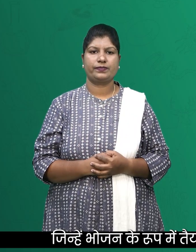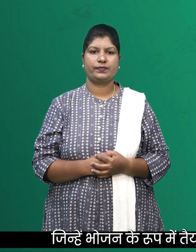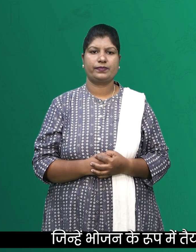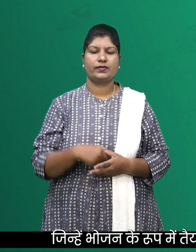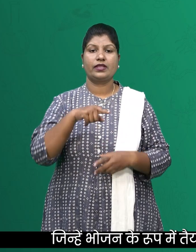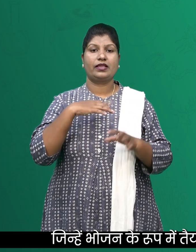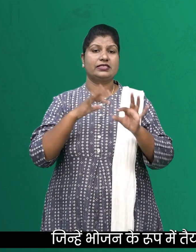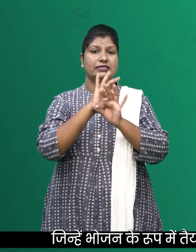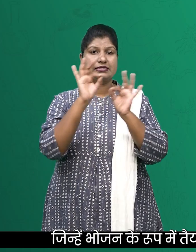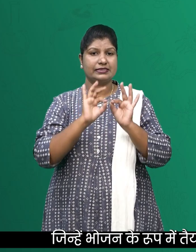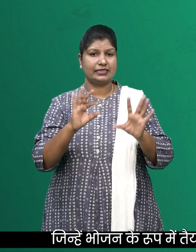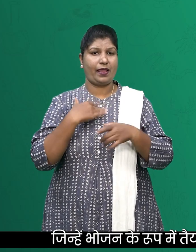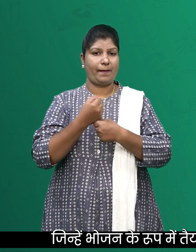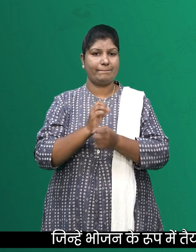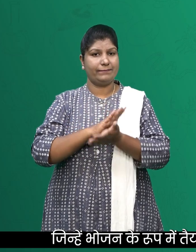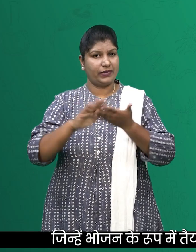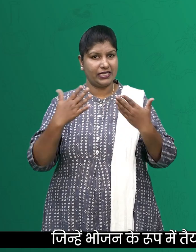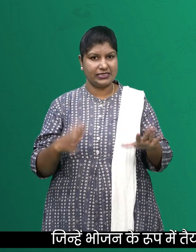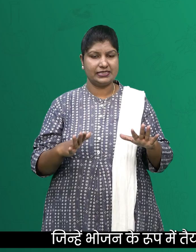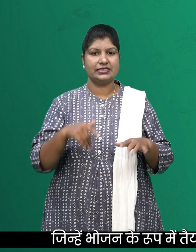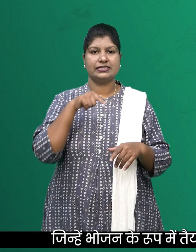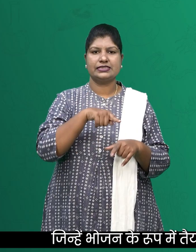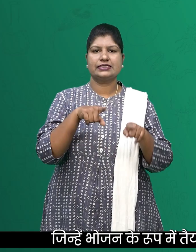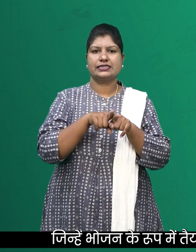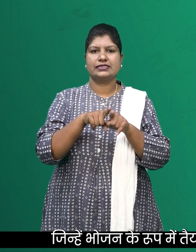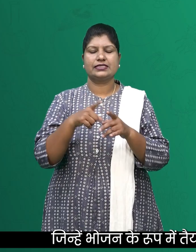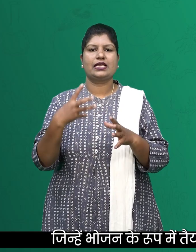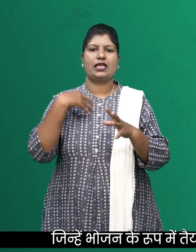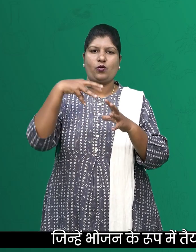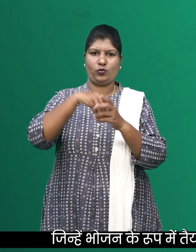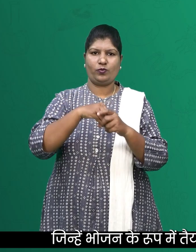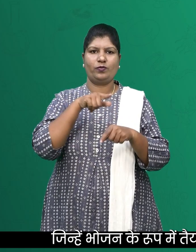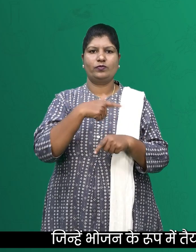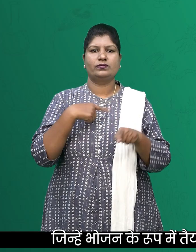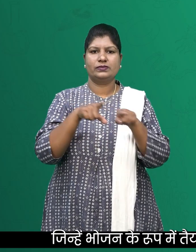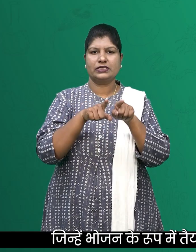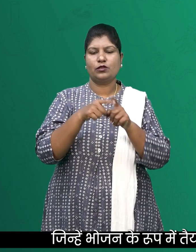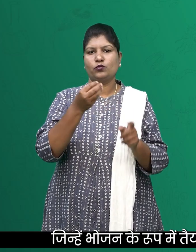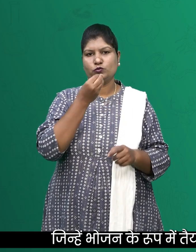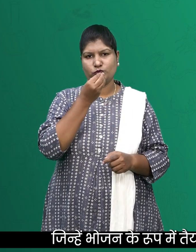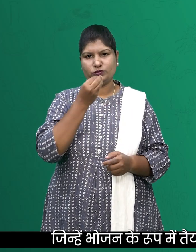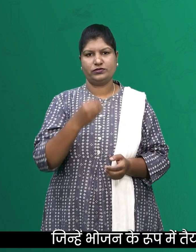जिन्हें भोजन के रूप में तैयार कार्बनिक यौगिकों की आवश्यकता होती थी।